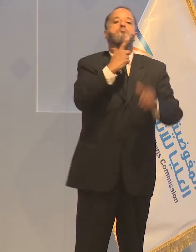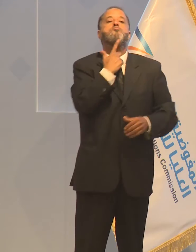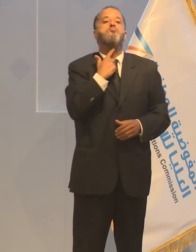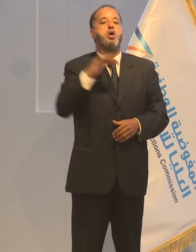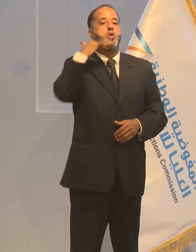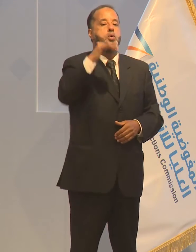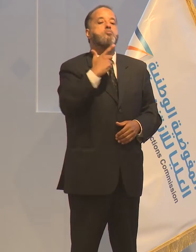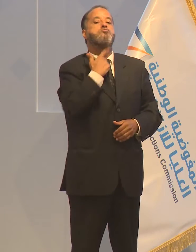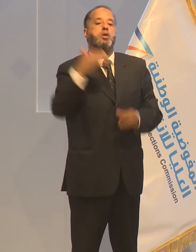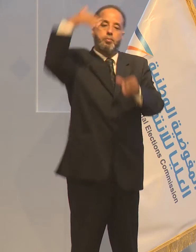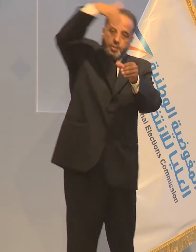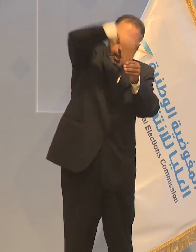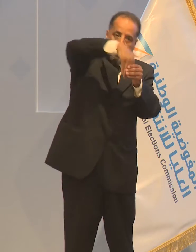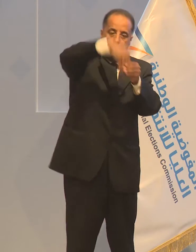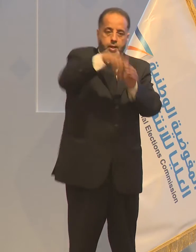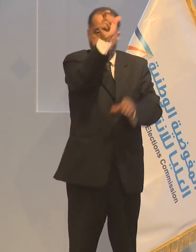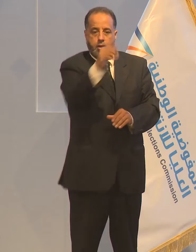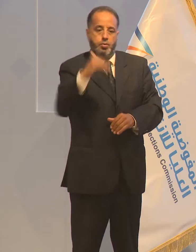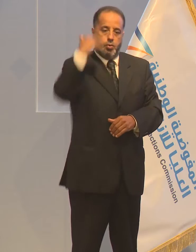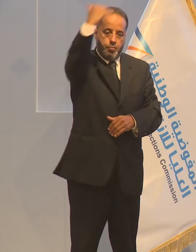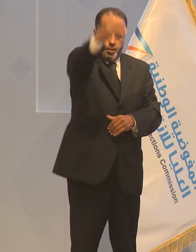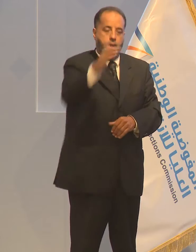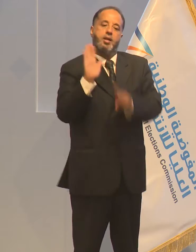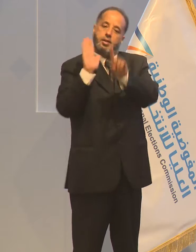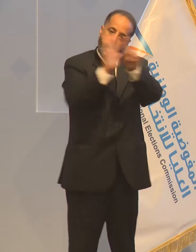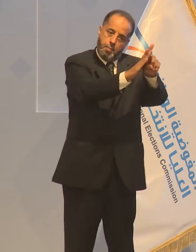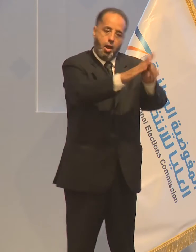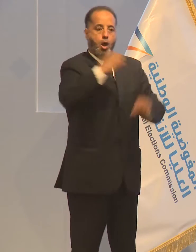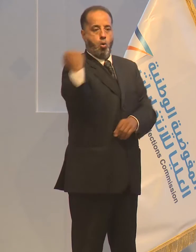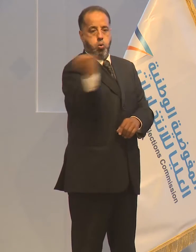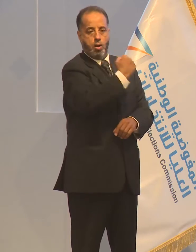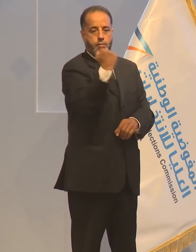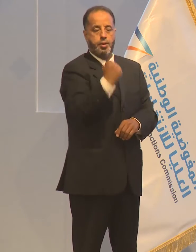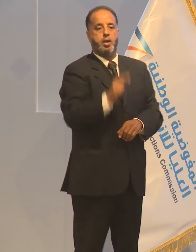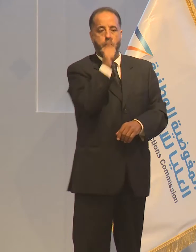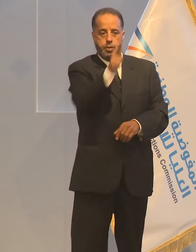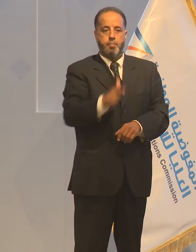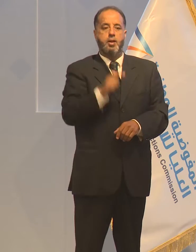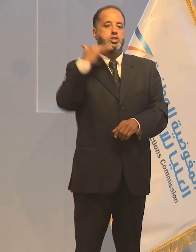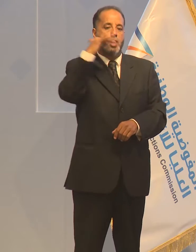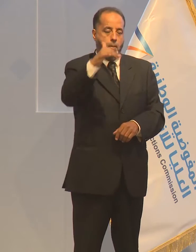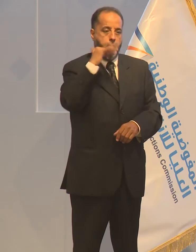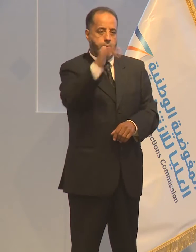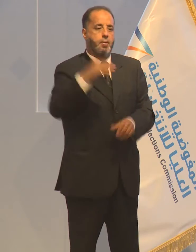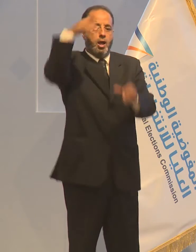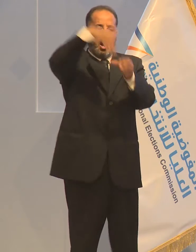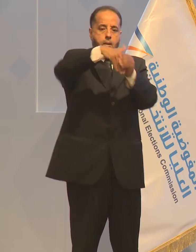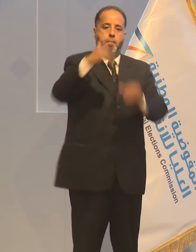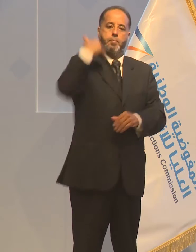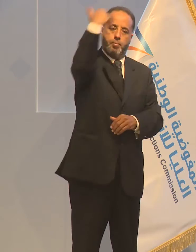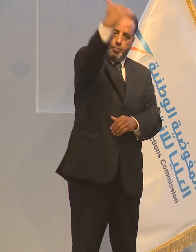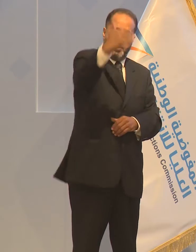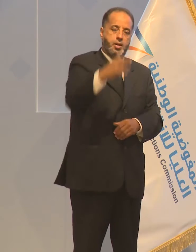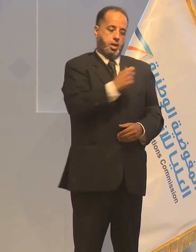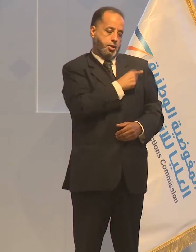نفسهم مرشحين في الانتخابات القادمة، وإحنا داعمين بقوة أيضا لمشاركة الشبابية في الانتخابات القادمة، أو إذا كانوا